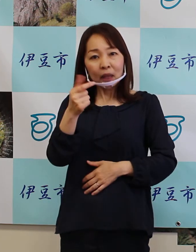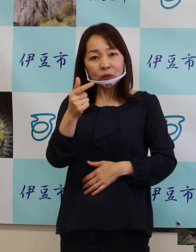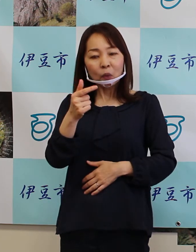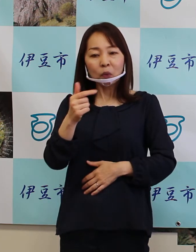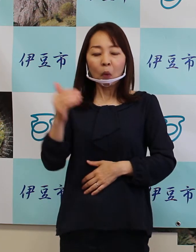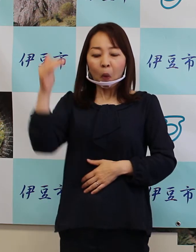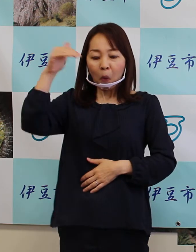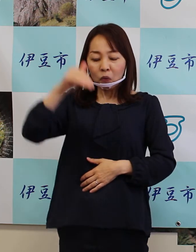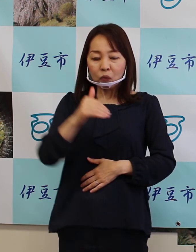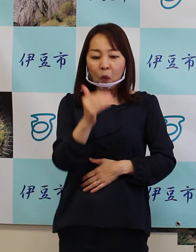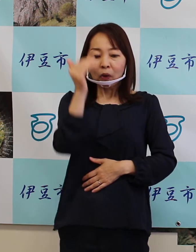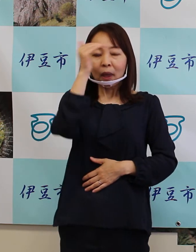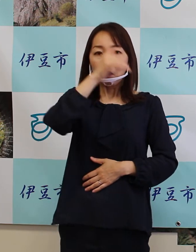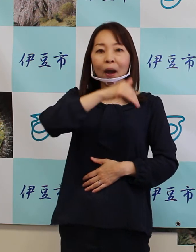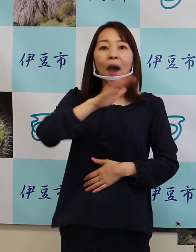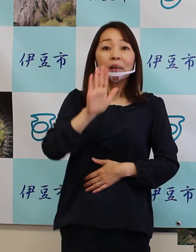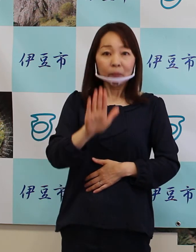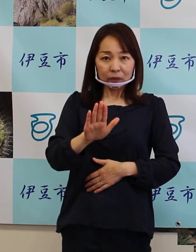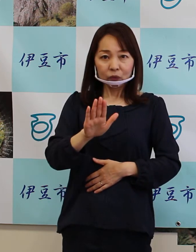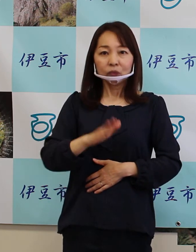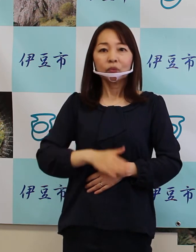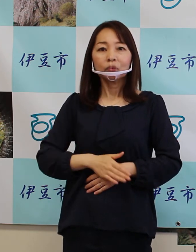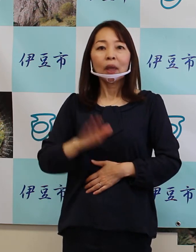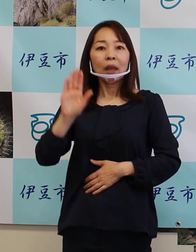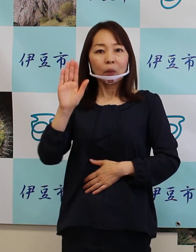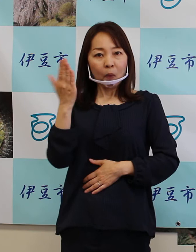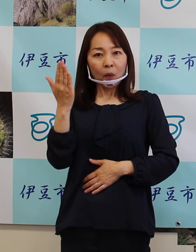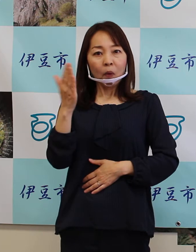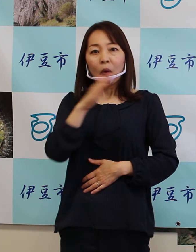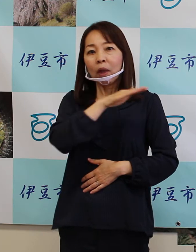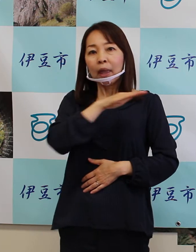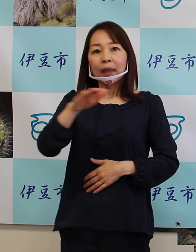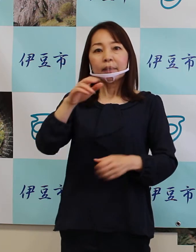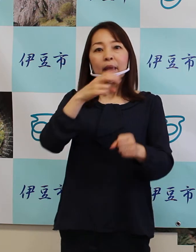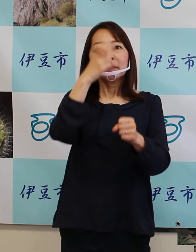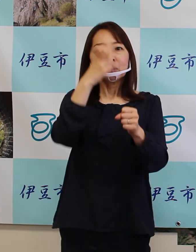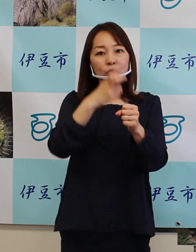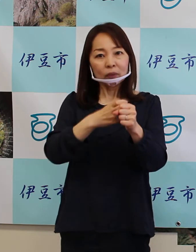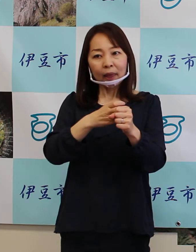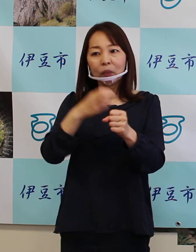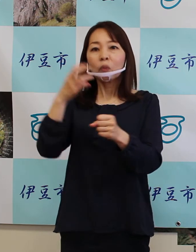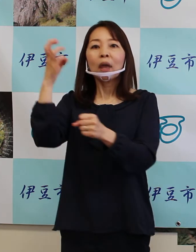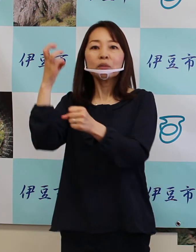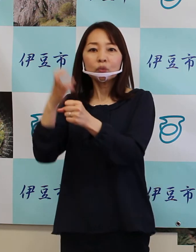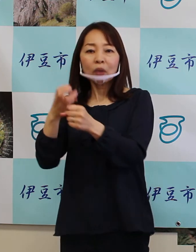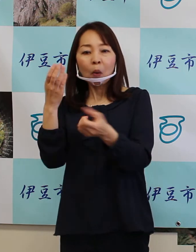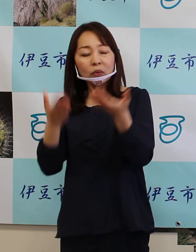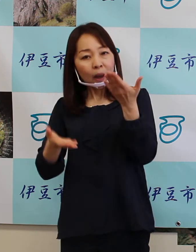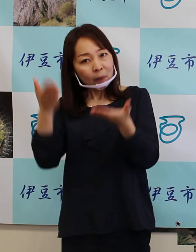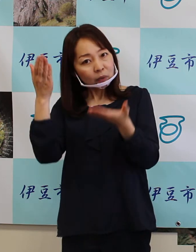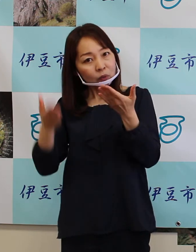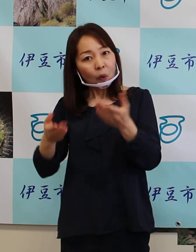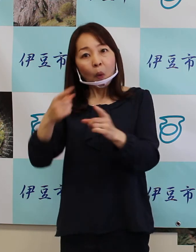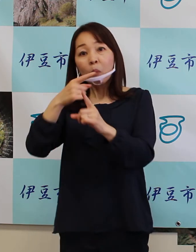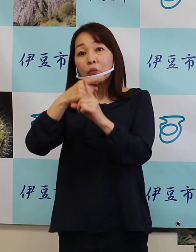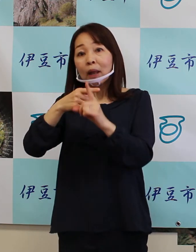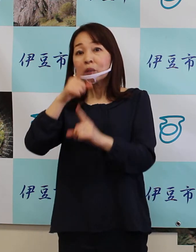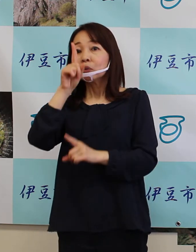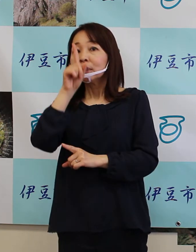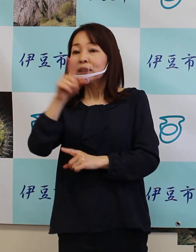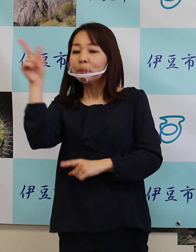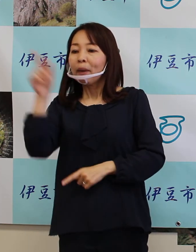増減はありますが、平成20年と30年を比べるとプラス